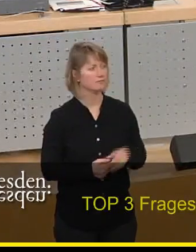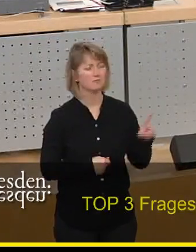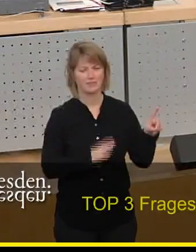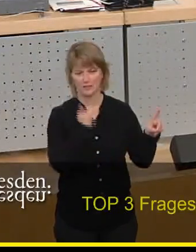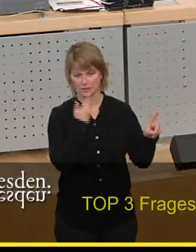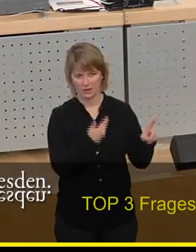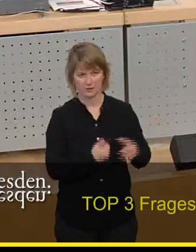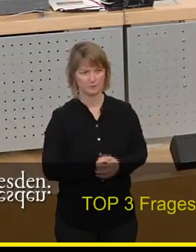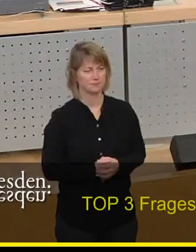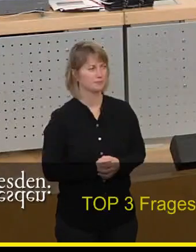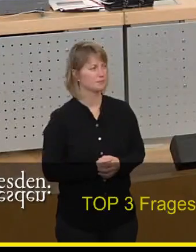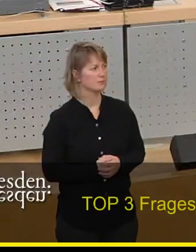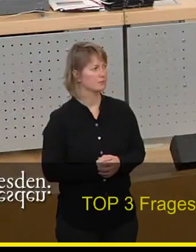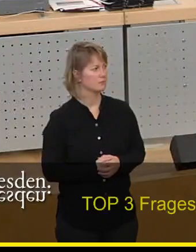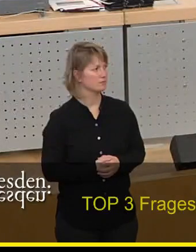Nachfrage, Herr Giesling, bitte.